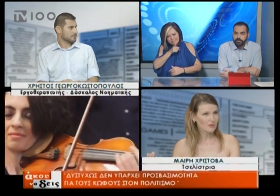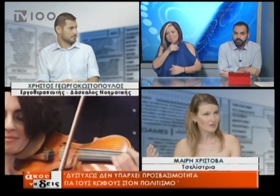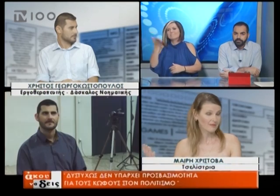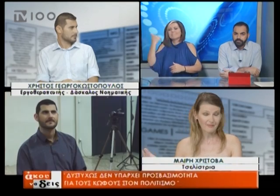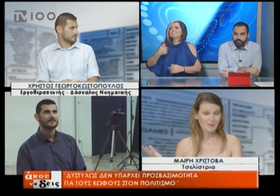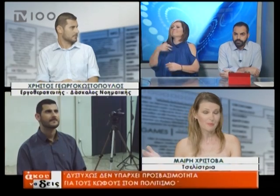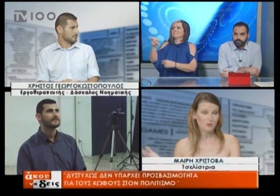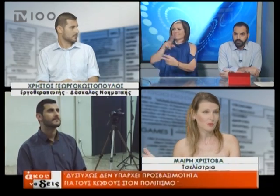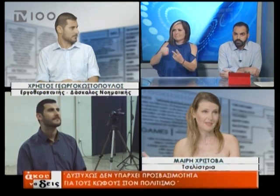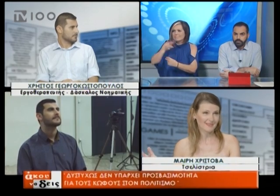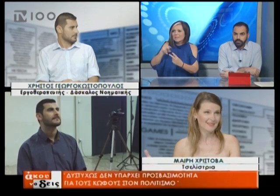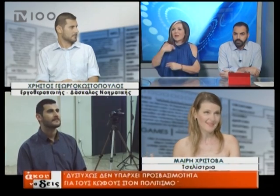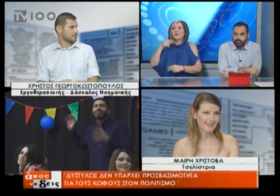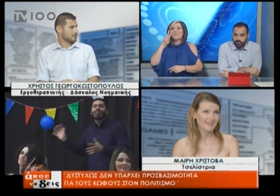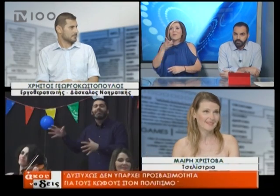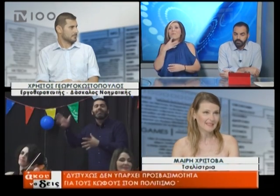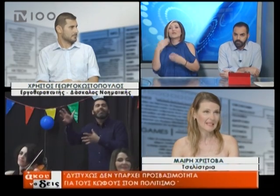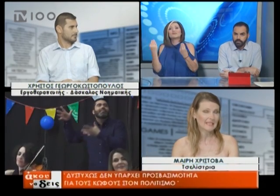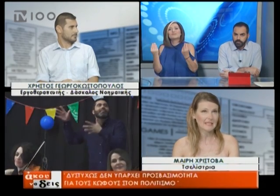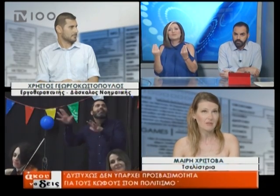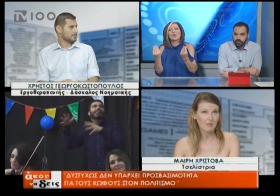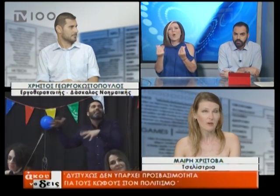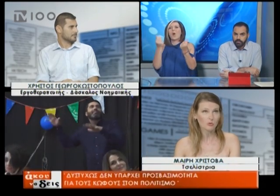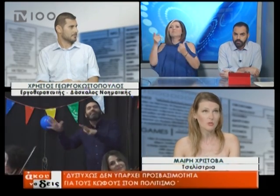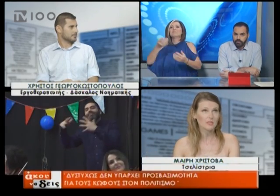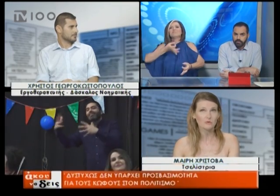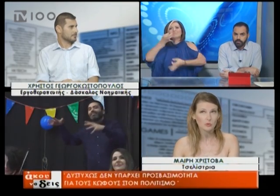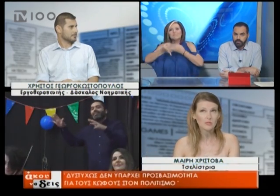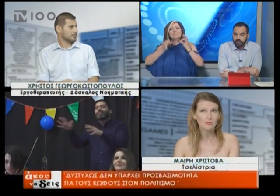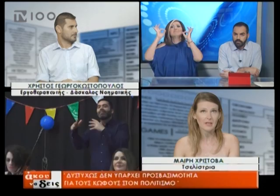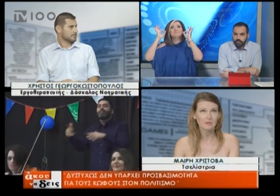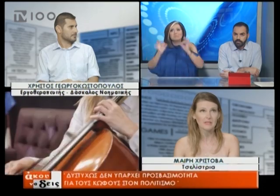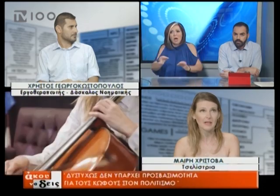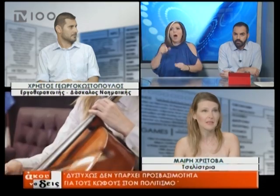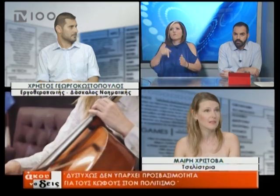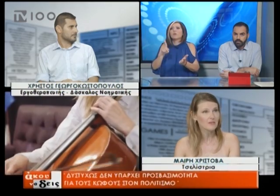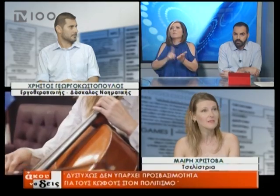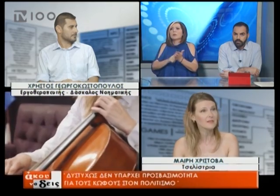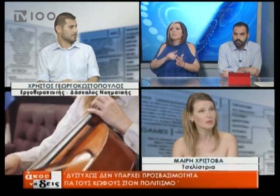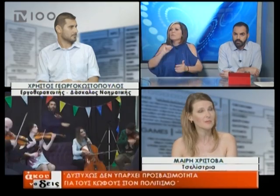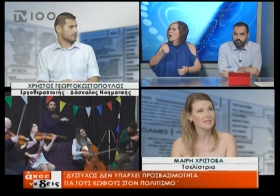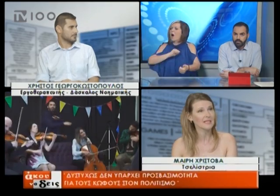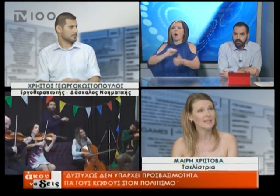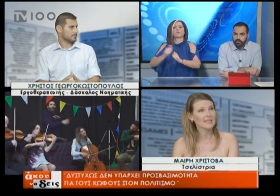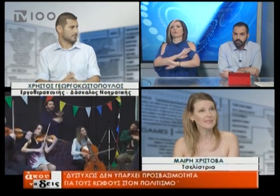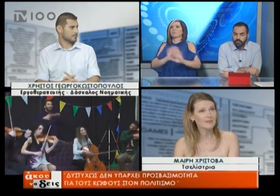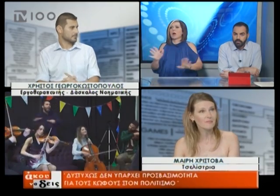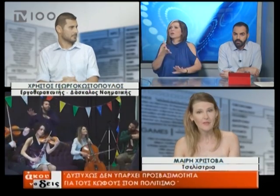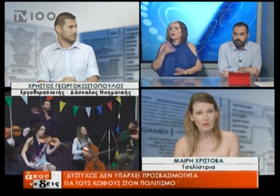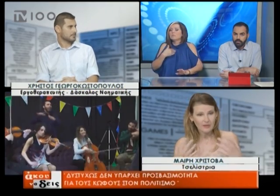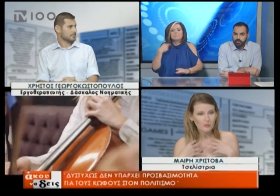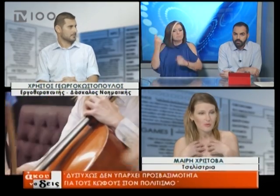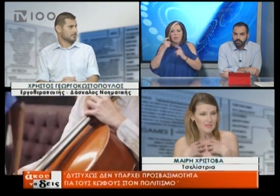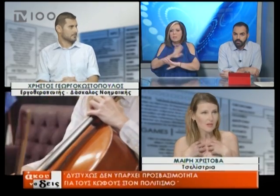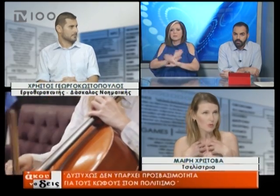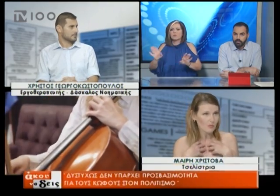εξήγησε, βλέπετε πόσο ωραία τα εξηγεί και τα λέει, και όντως είναι αυτονόητα πράγματα, αλλά δεν τα σκεφτόμαστε. Γιατί